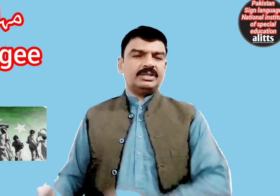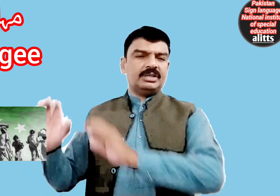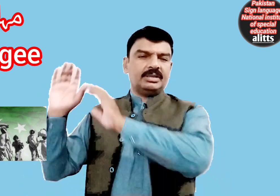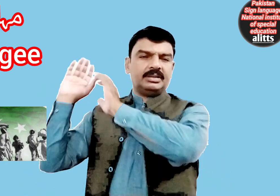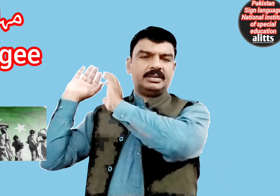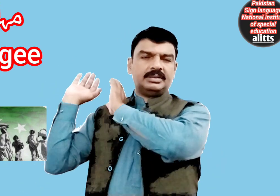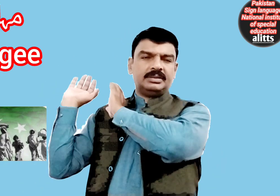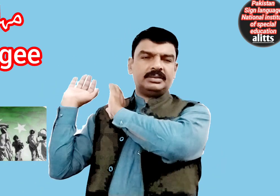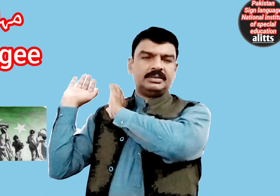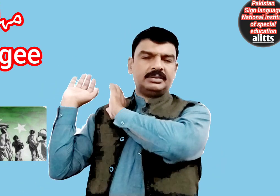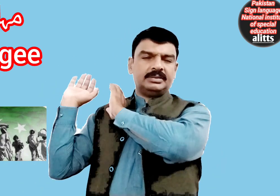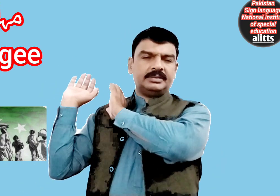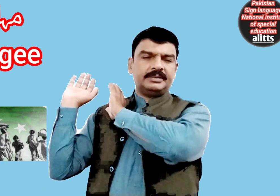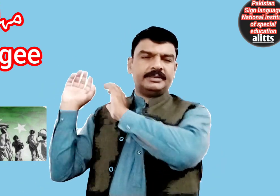महाजर,